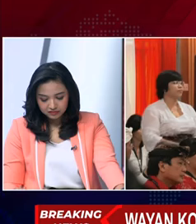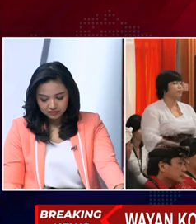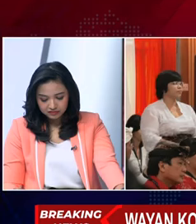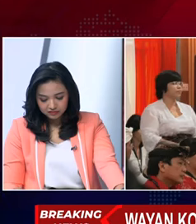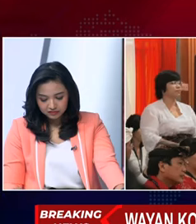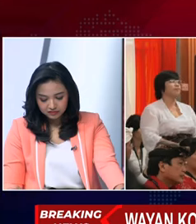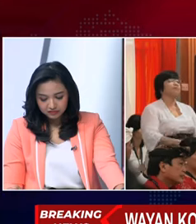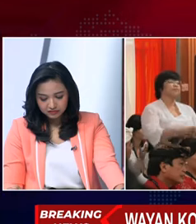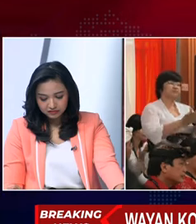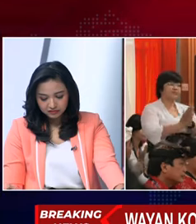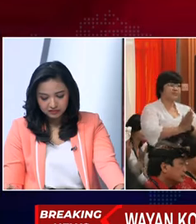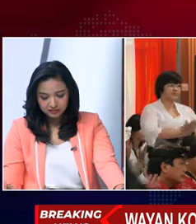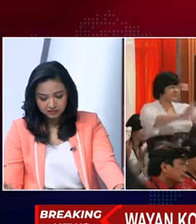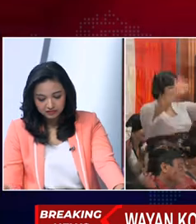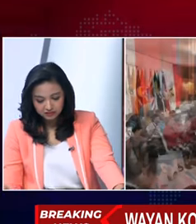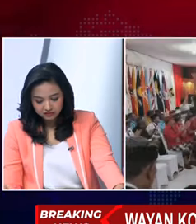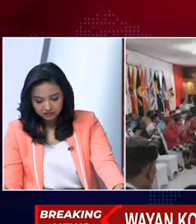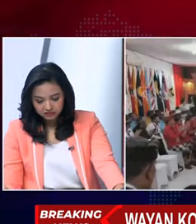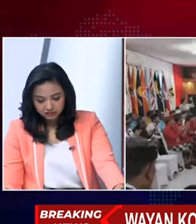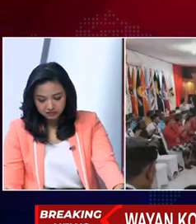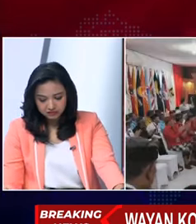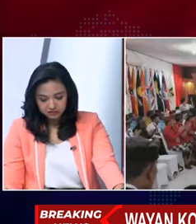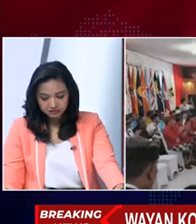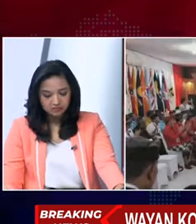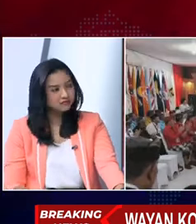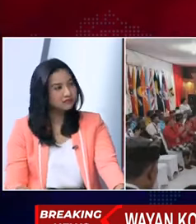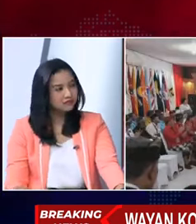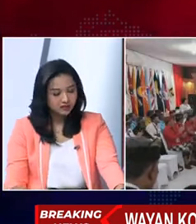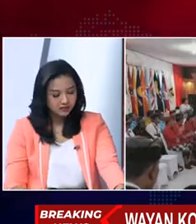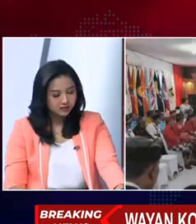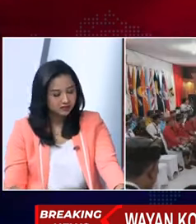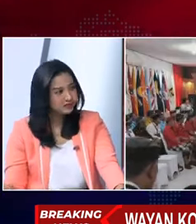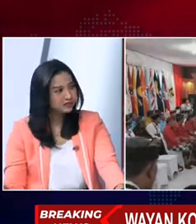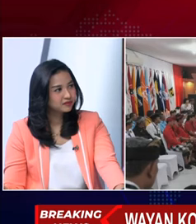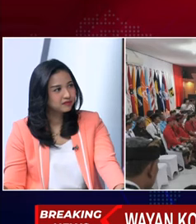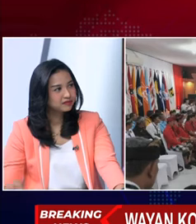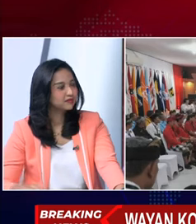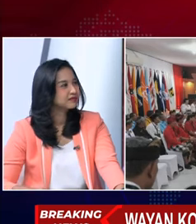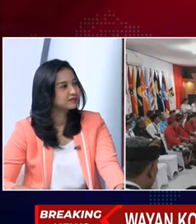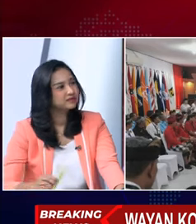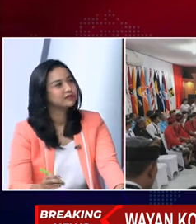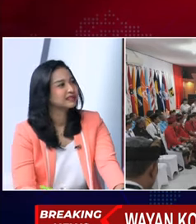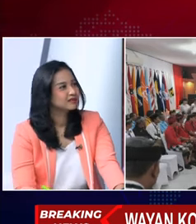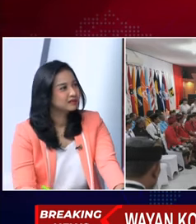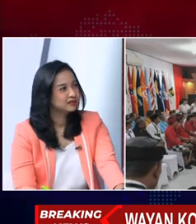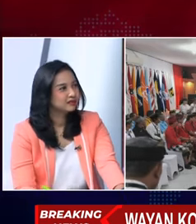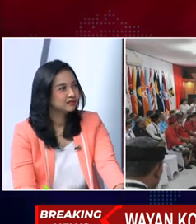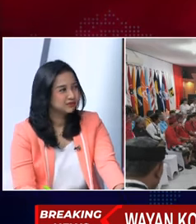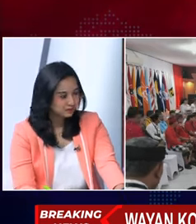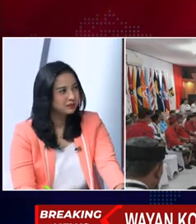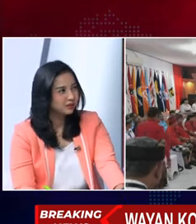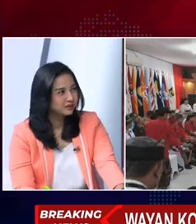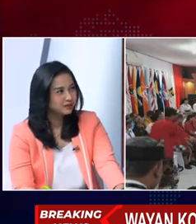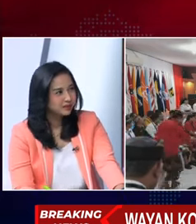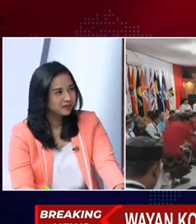PDI Perjuangan Saya kira itu kerugi besar untuk partai seperti Golkar ya yang di sana ee adalah basisnya